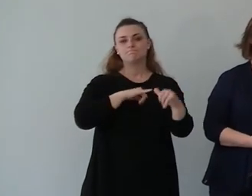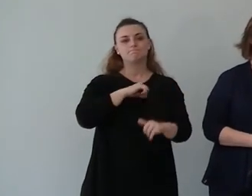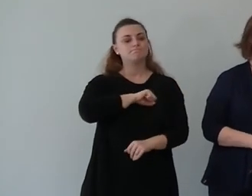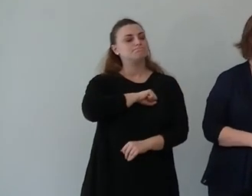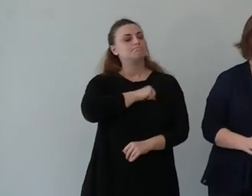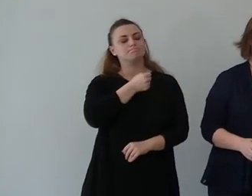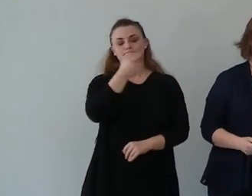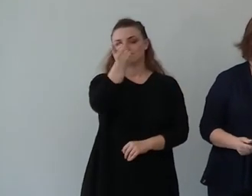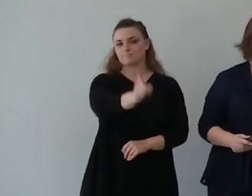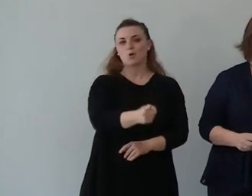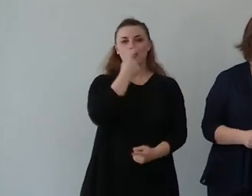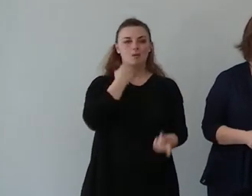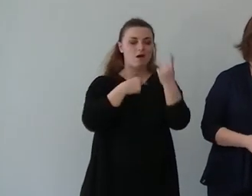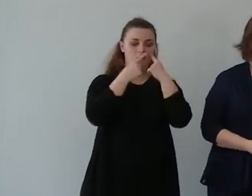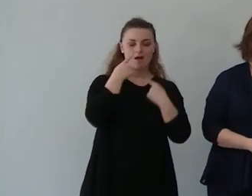e di